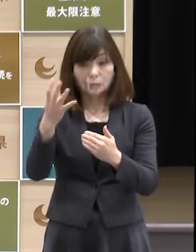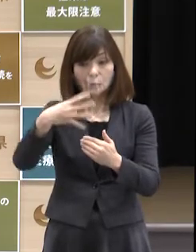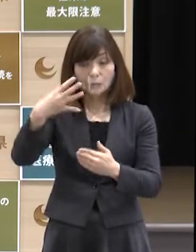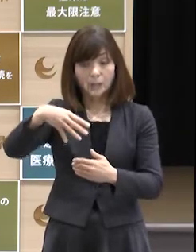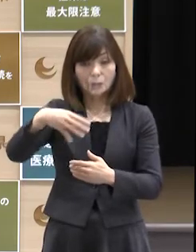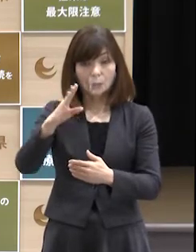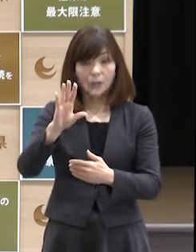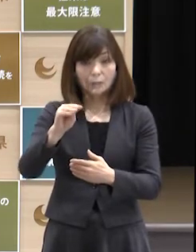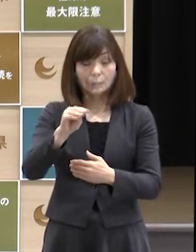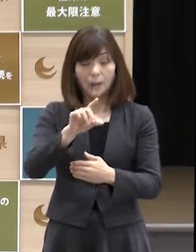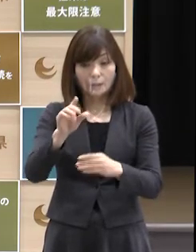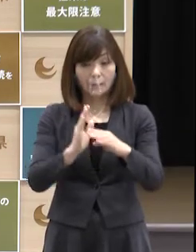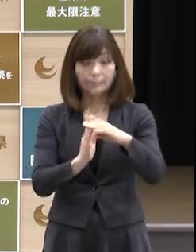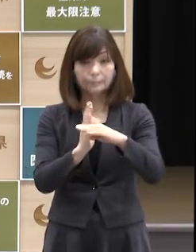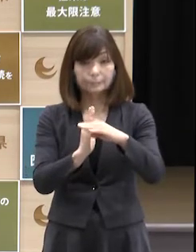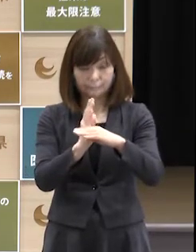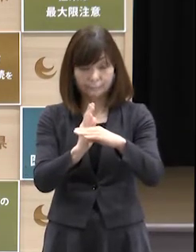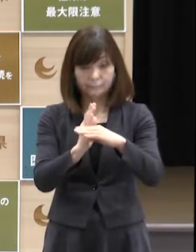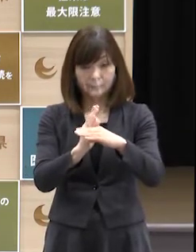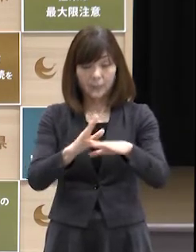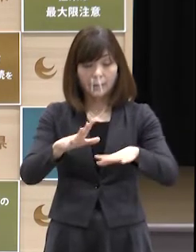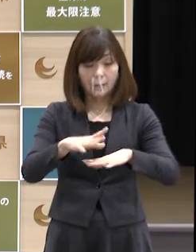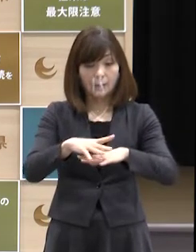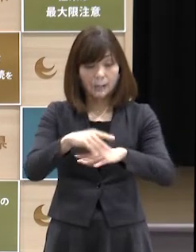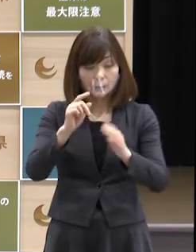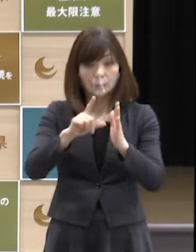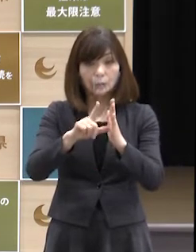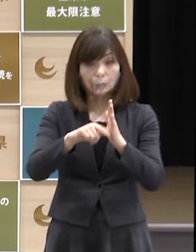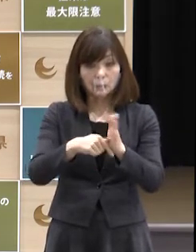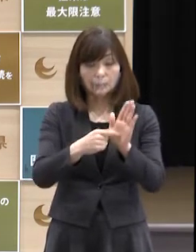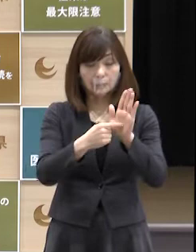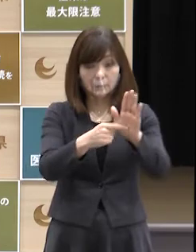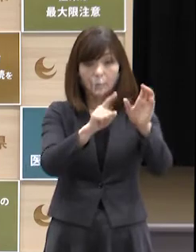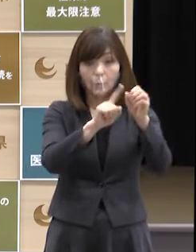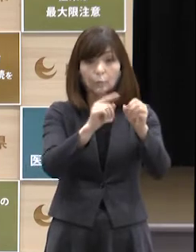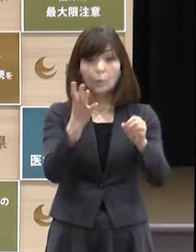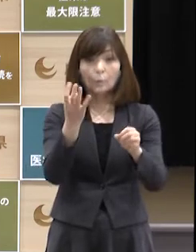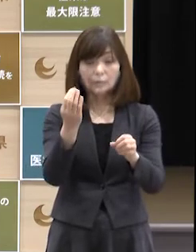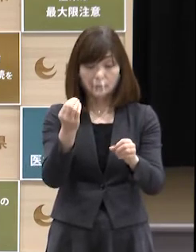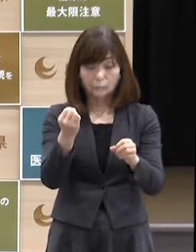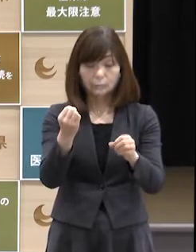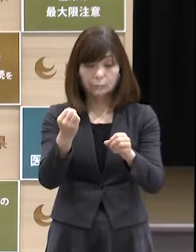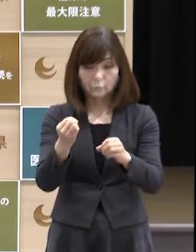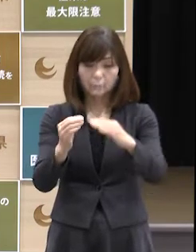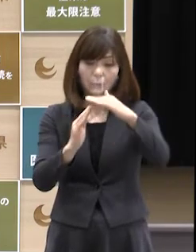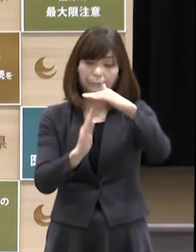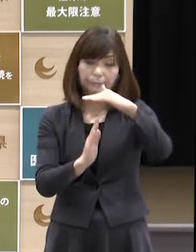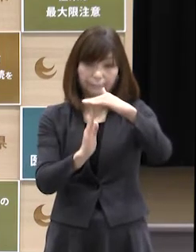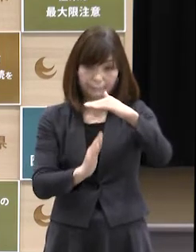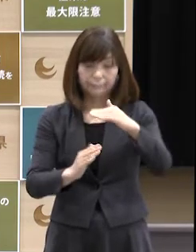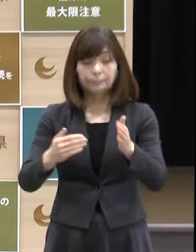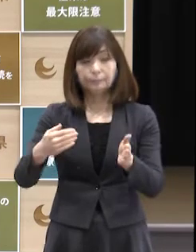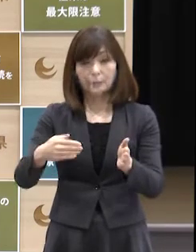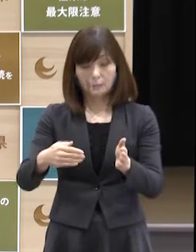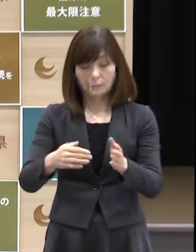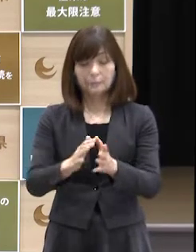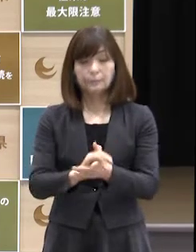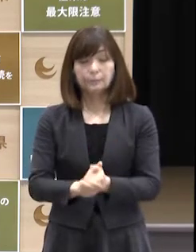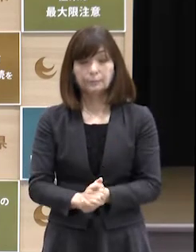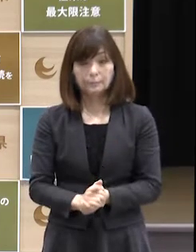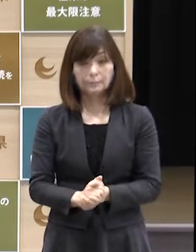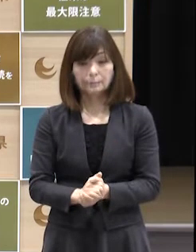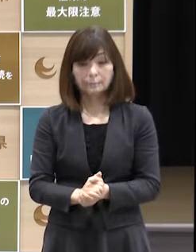余りと、スタート時に掲げていた年間6000万円の目標額を大きく下回っています。さらなる支援獲得に向